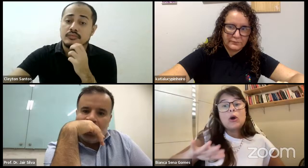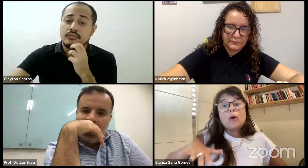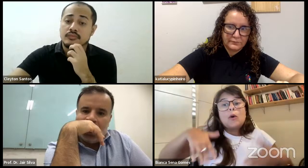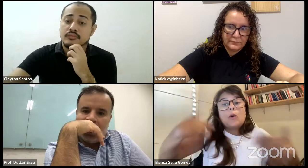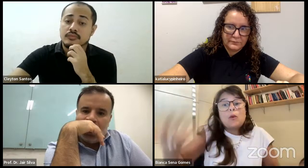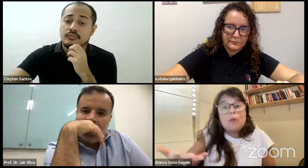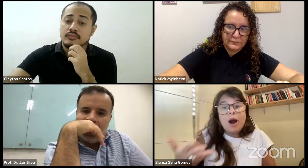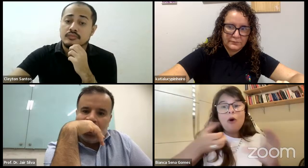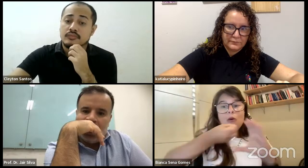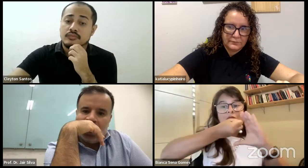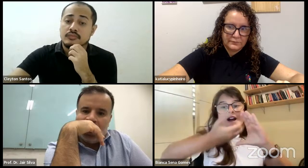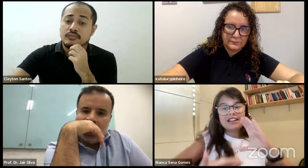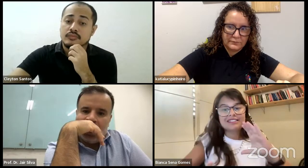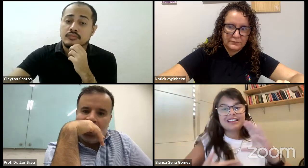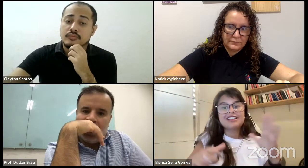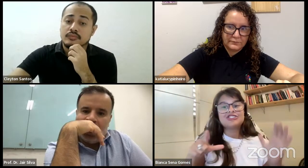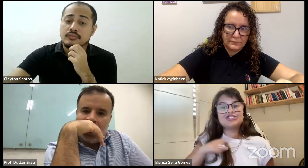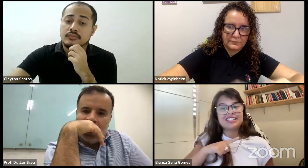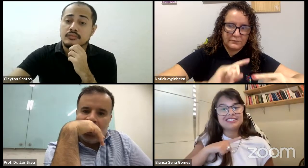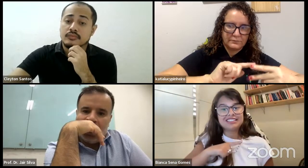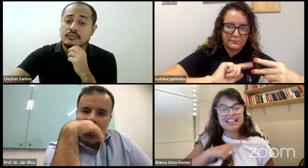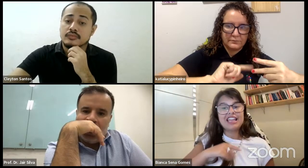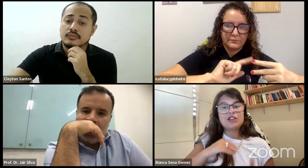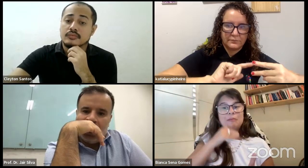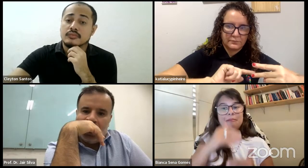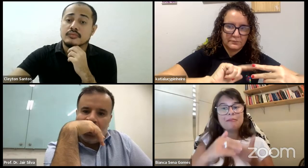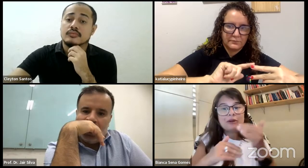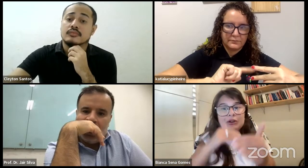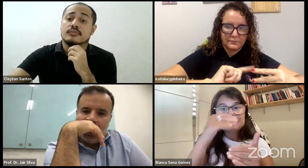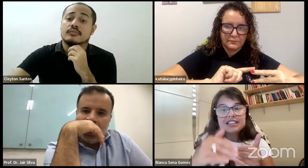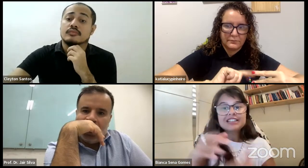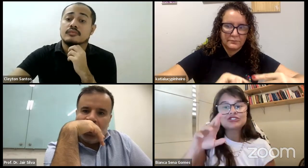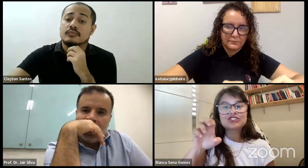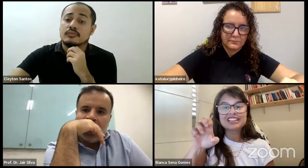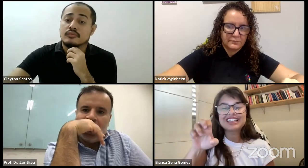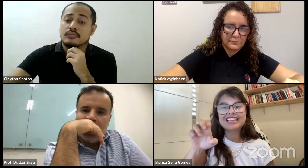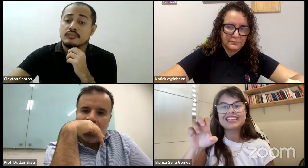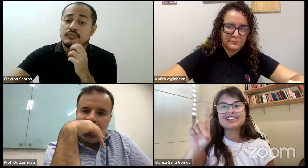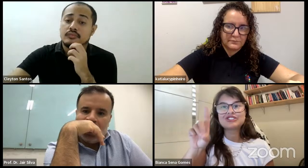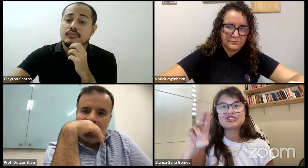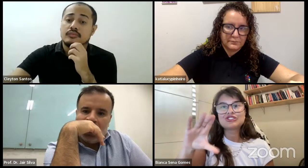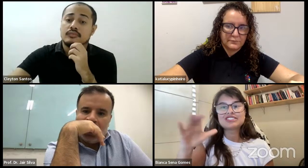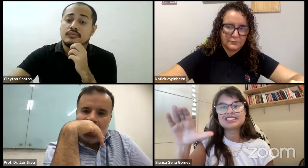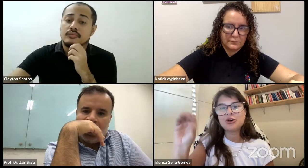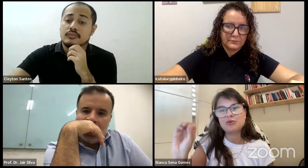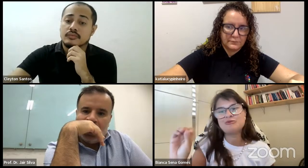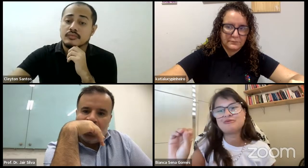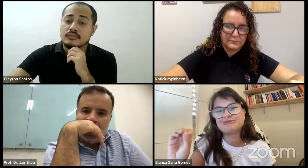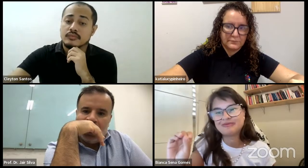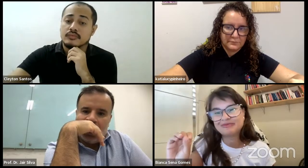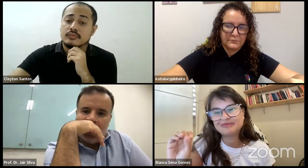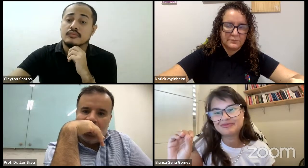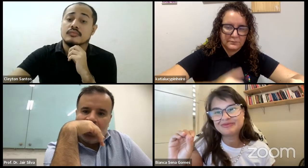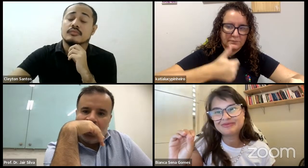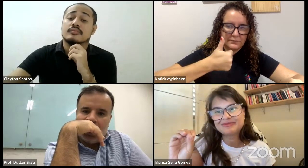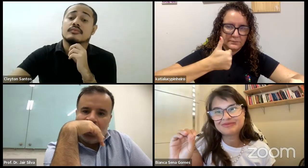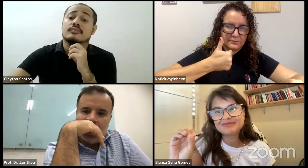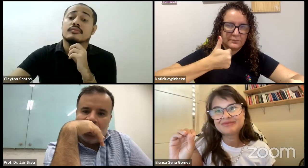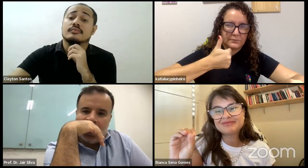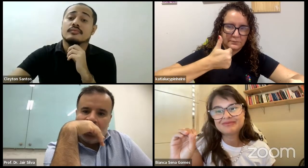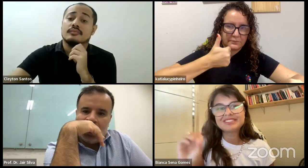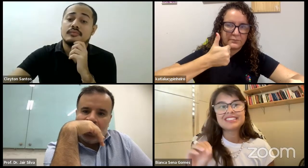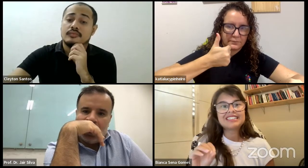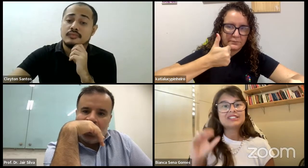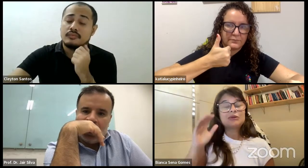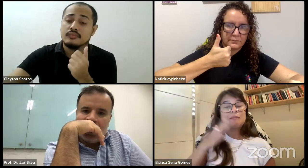pronunciando essa redução, estão realizando essa redução na Libras, né? Quais são as características desse processo de